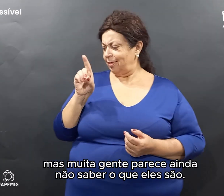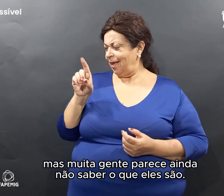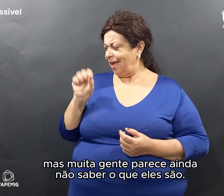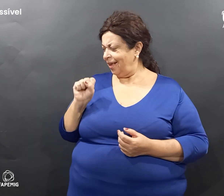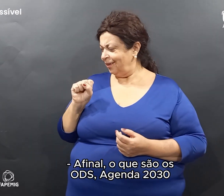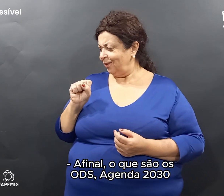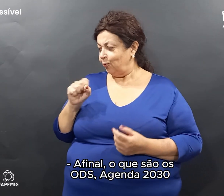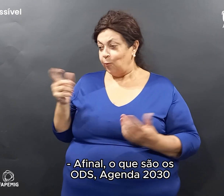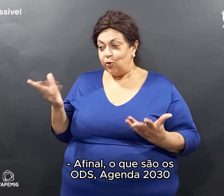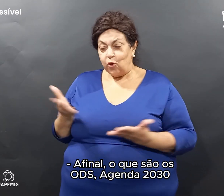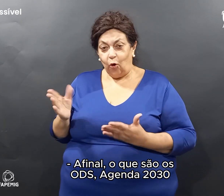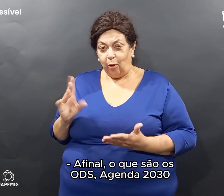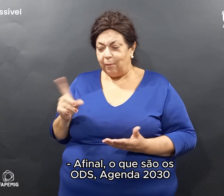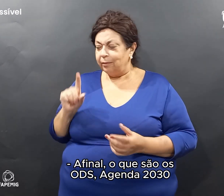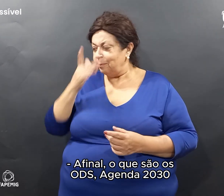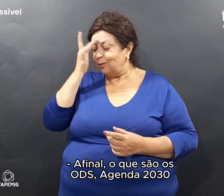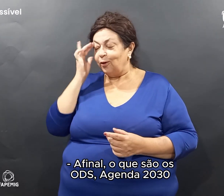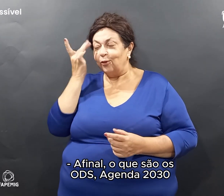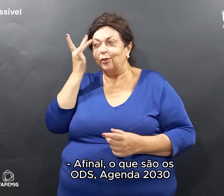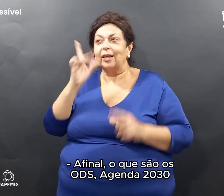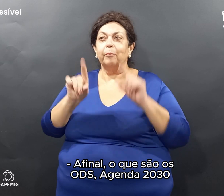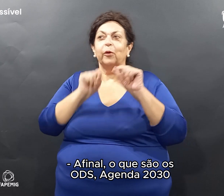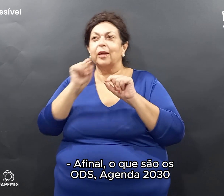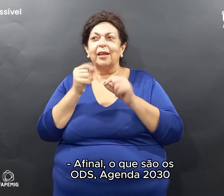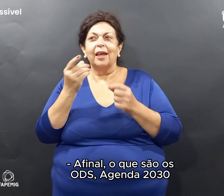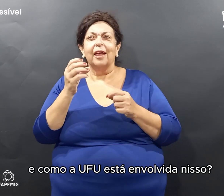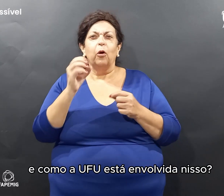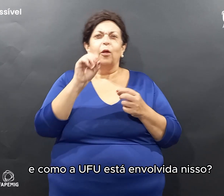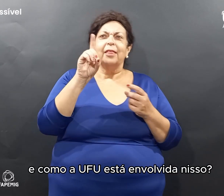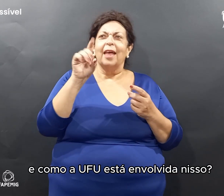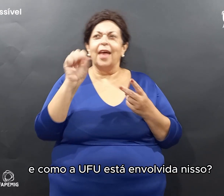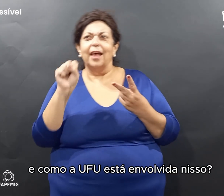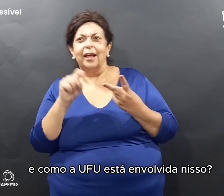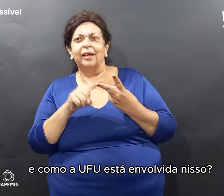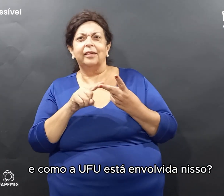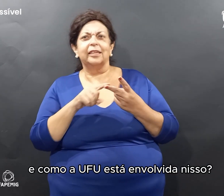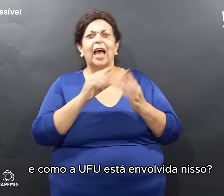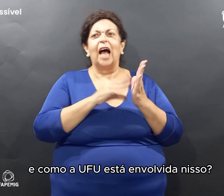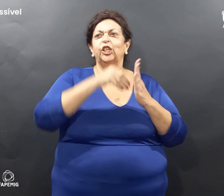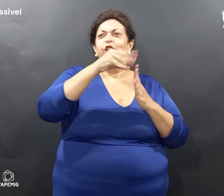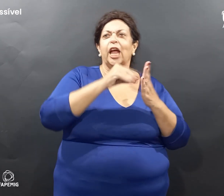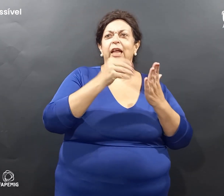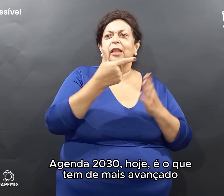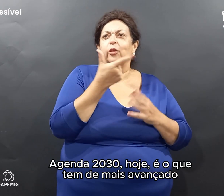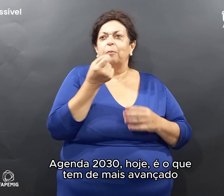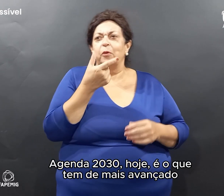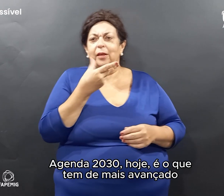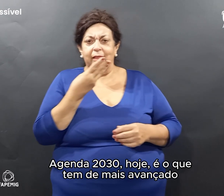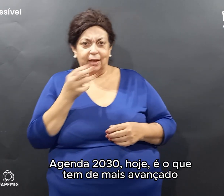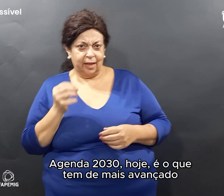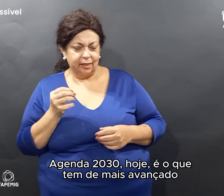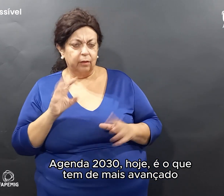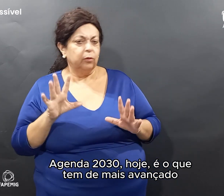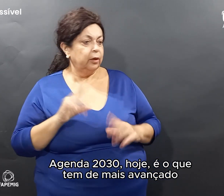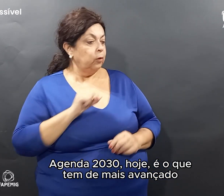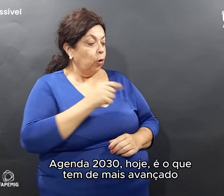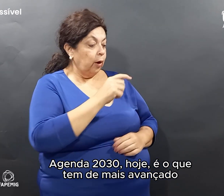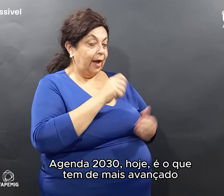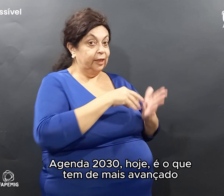são. Afinal, o que são os ODS, a Agenda 2030 e como a UFO está envolvida nisso? A Agenda 2030, hoje, assim, é o que tem